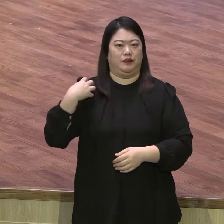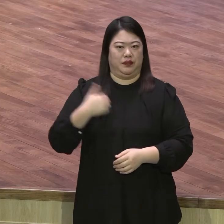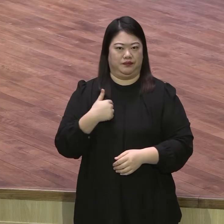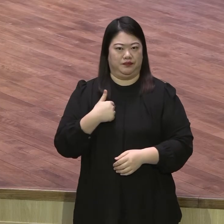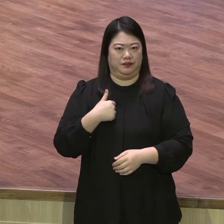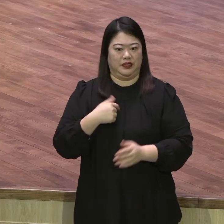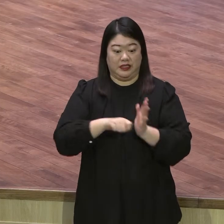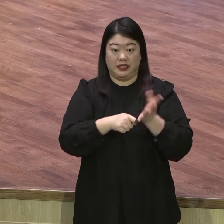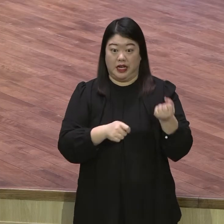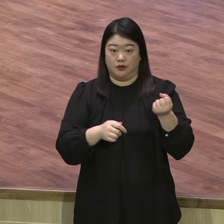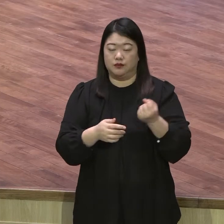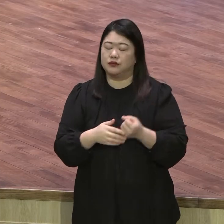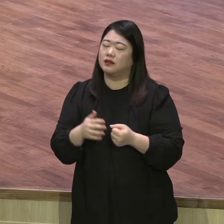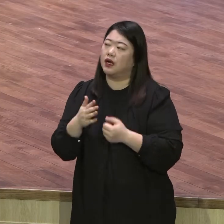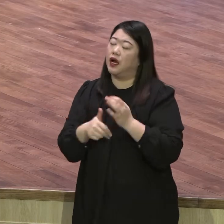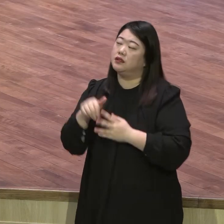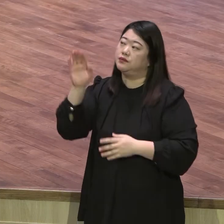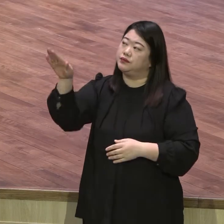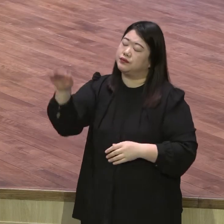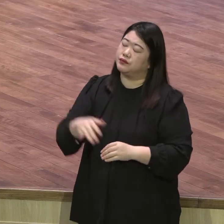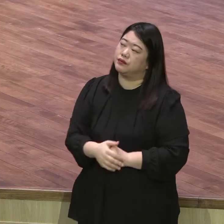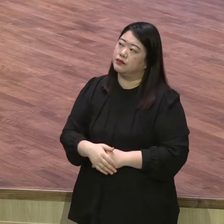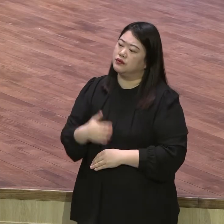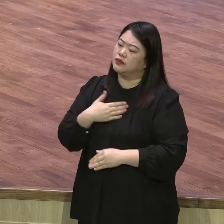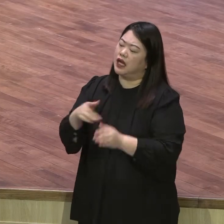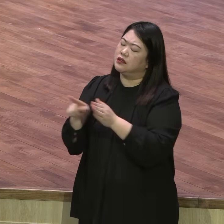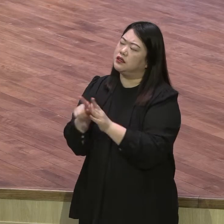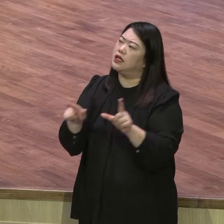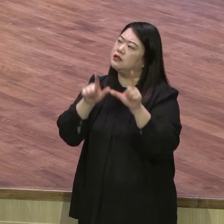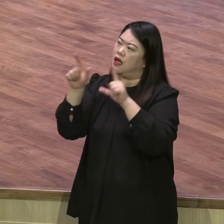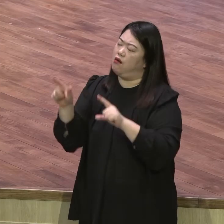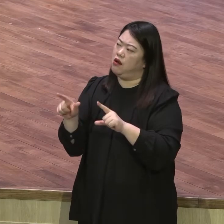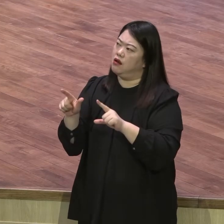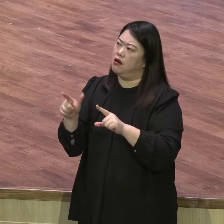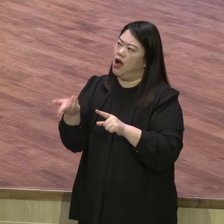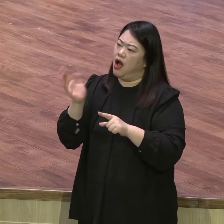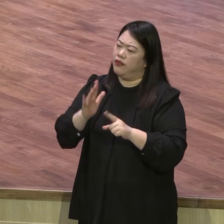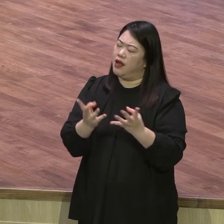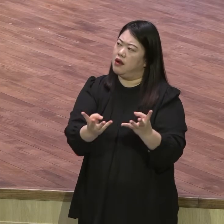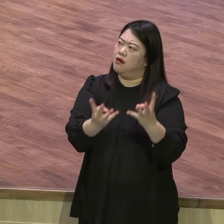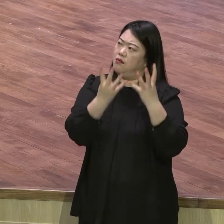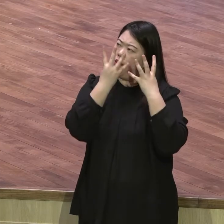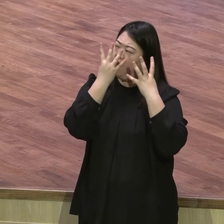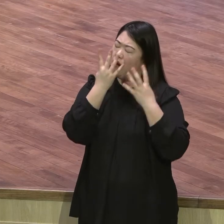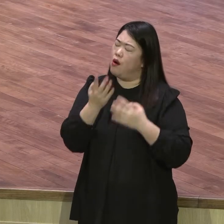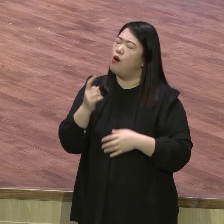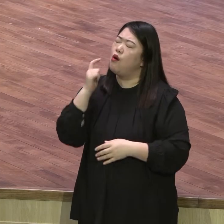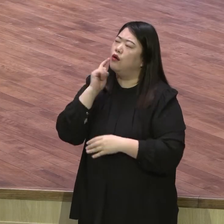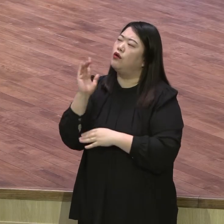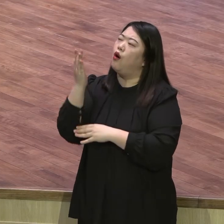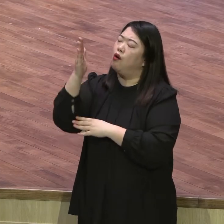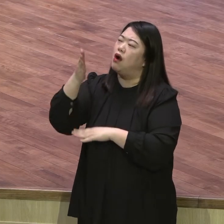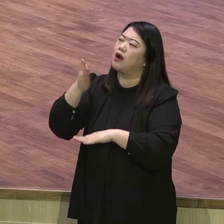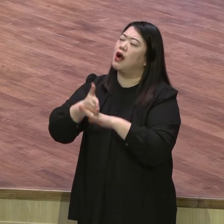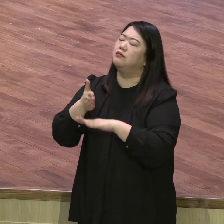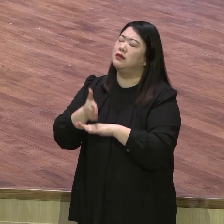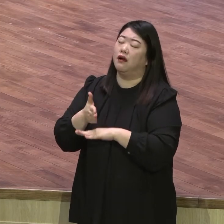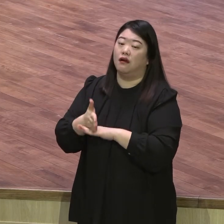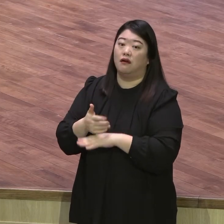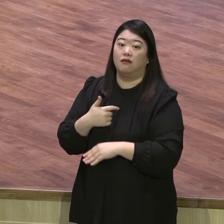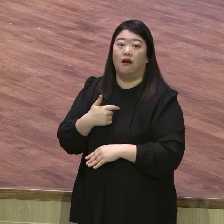하면서 이렇게 영창을 가게 되니 너무 감사합니다. 이런 영광을 주신 감사합니다라고